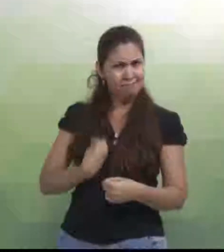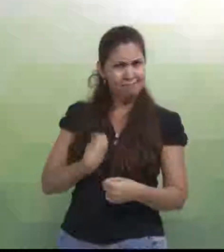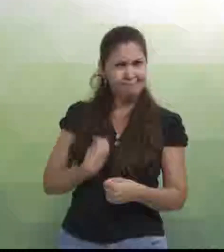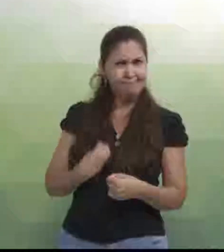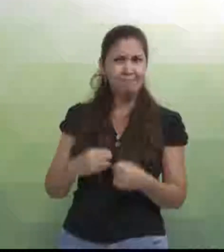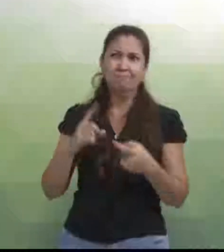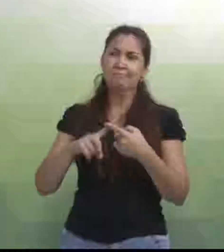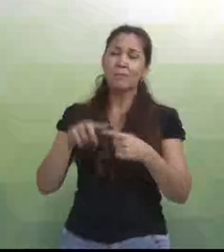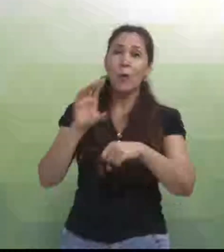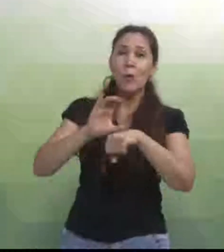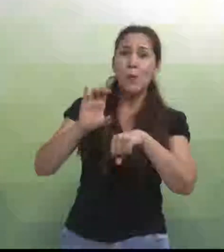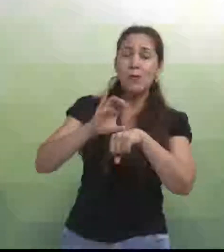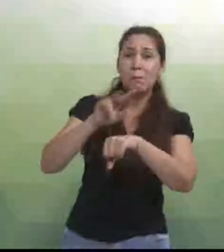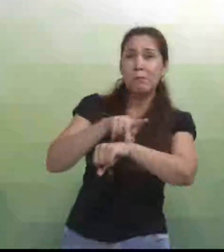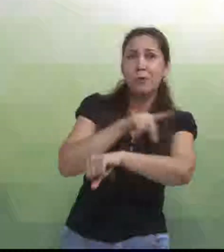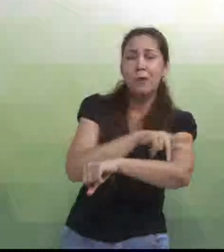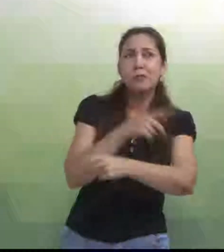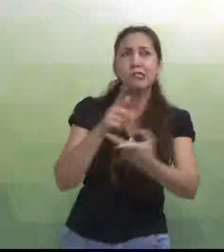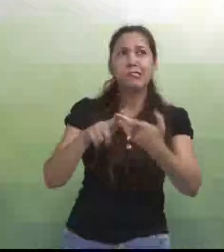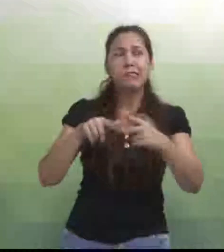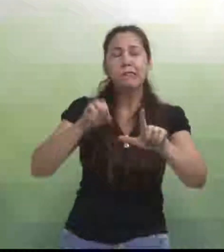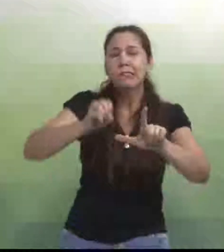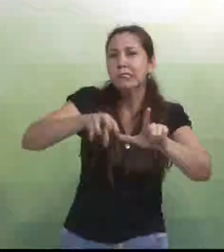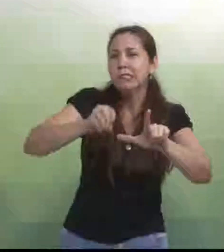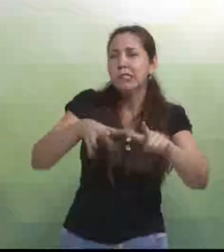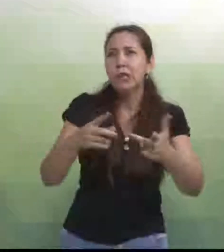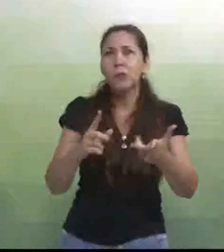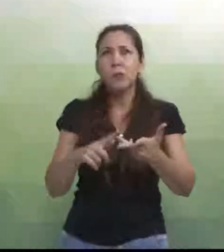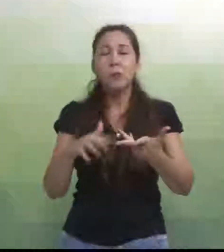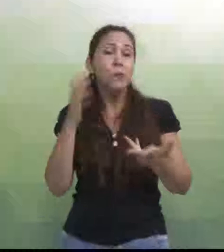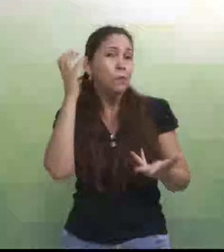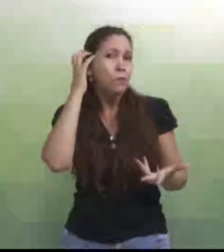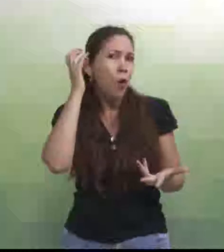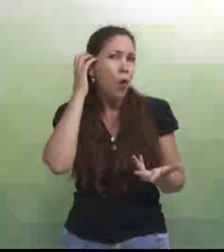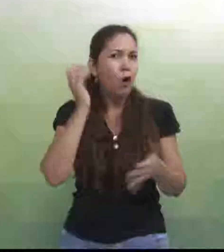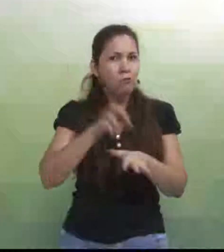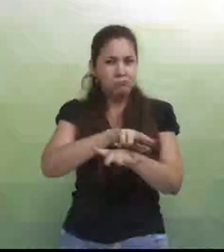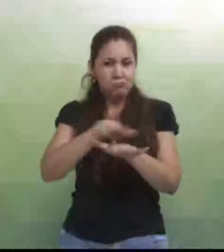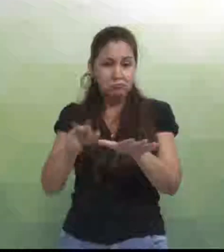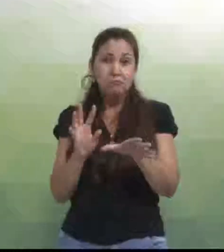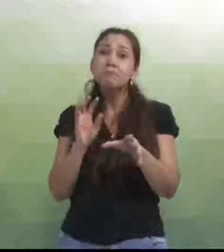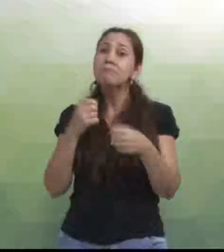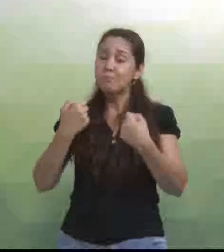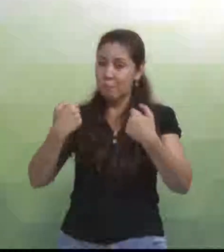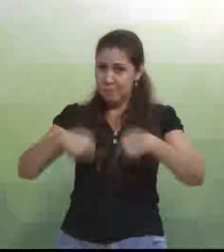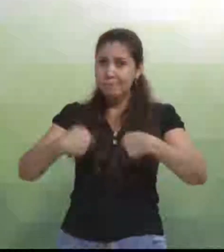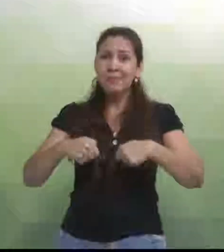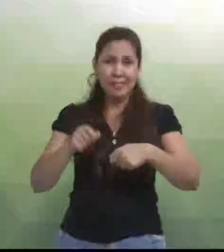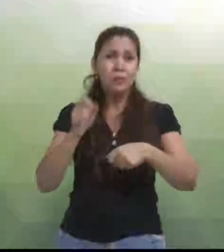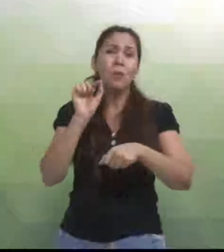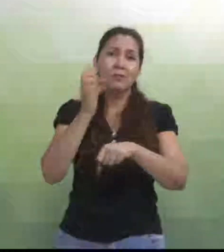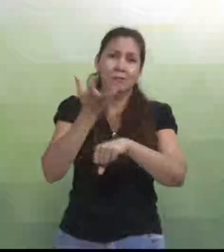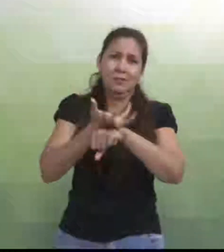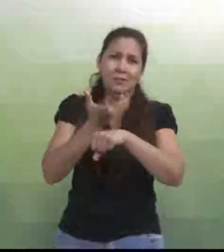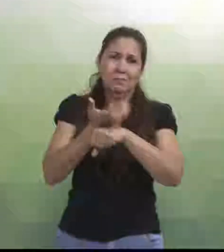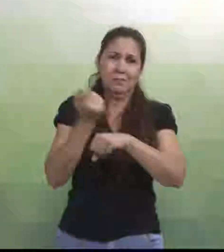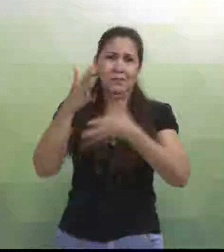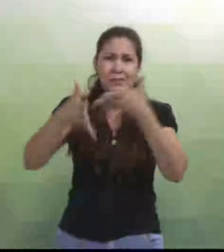nós sabemos que o decreto, ele fala do ensino de Libras na